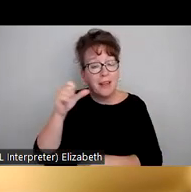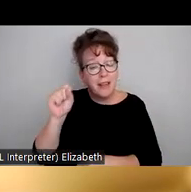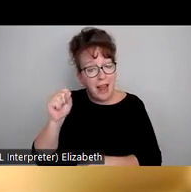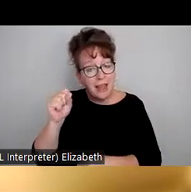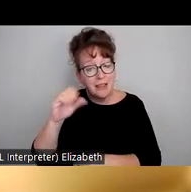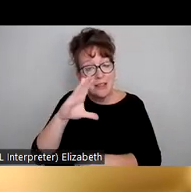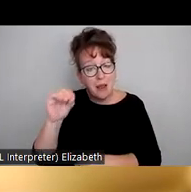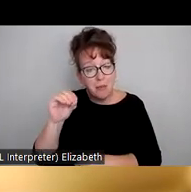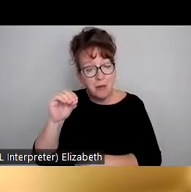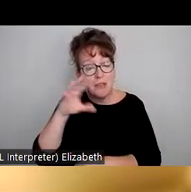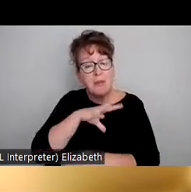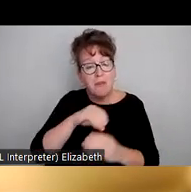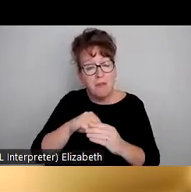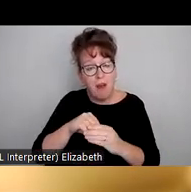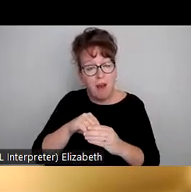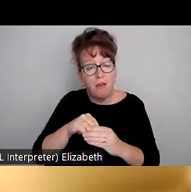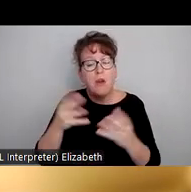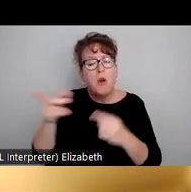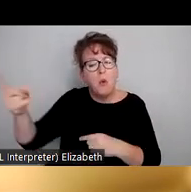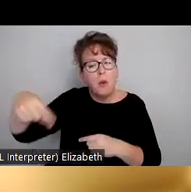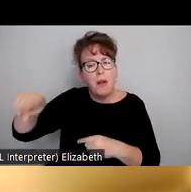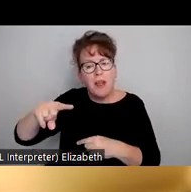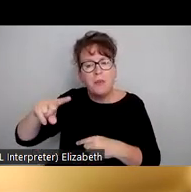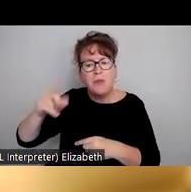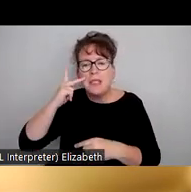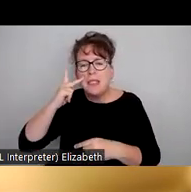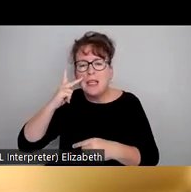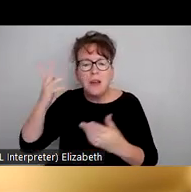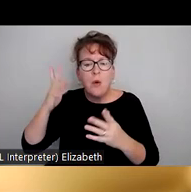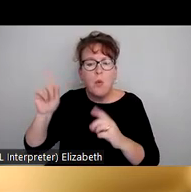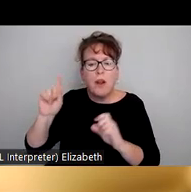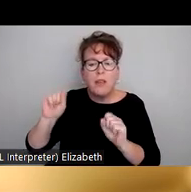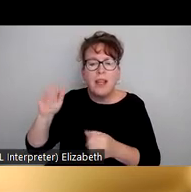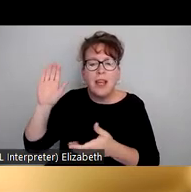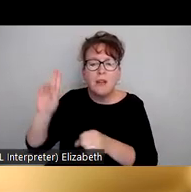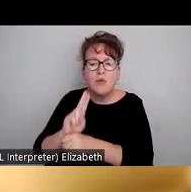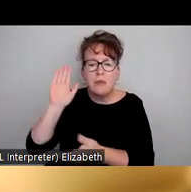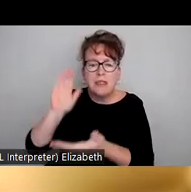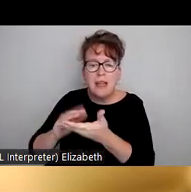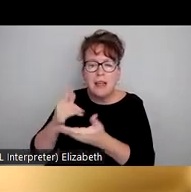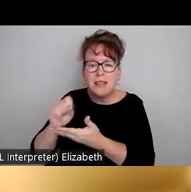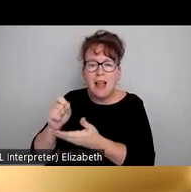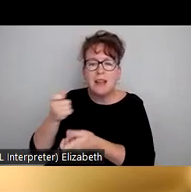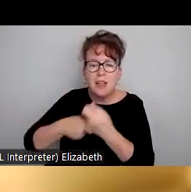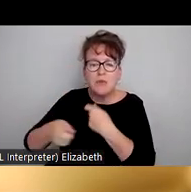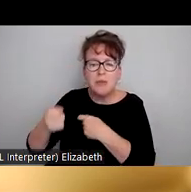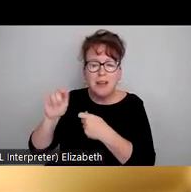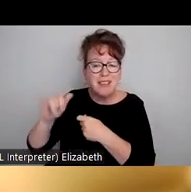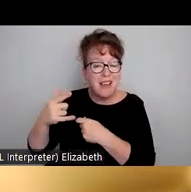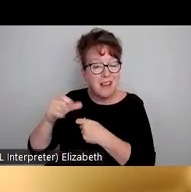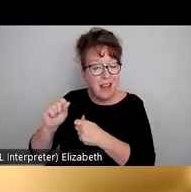eh si hay proyectos pilotos sí se